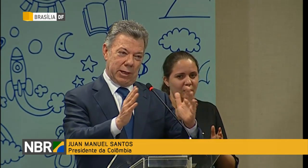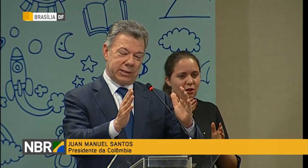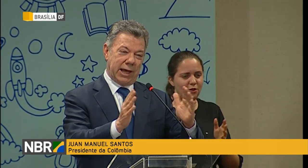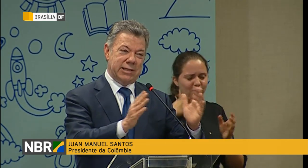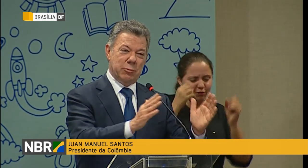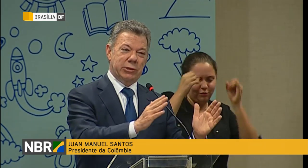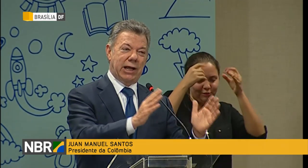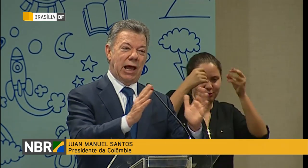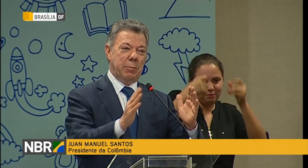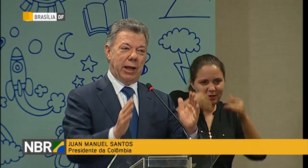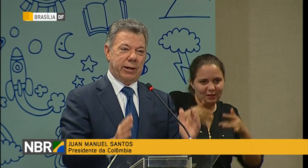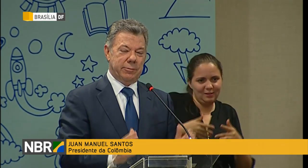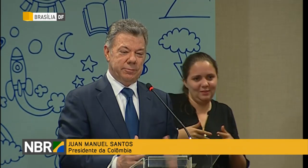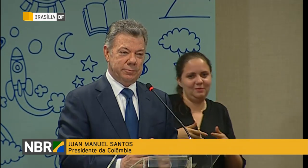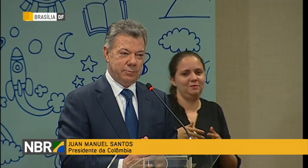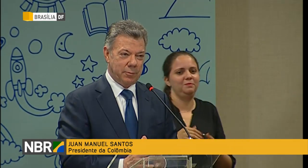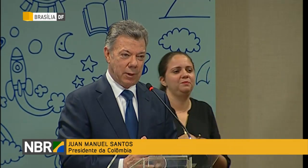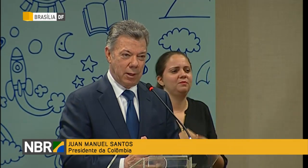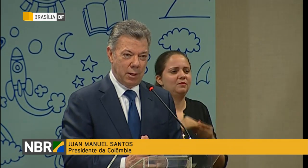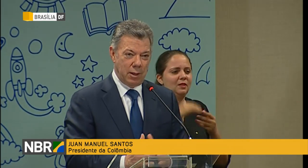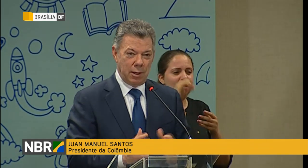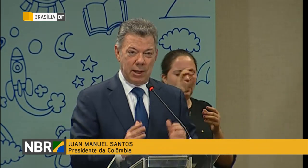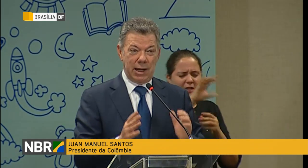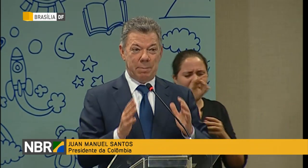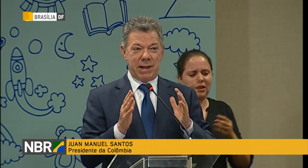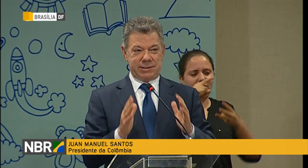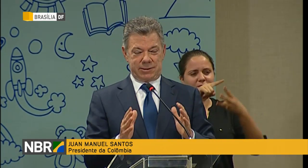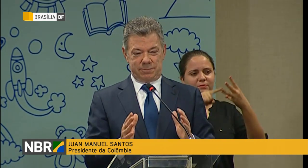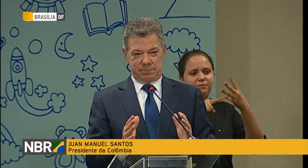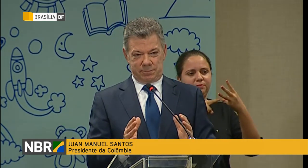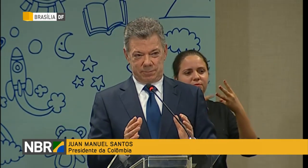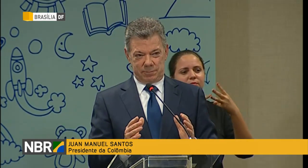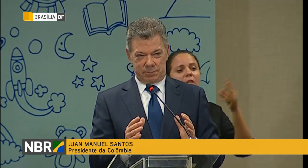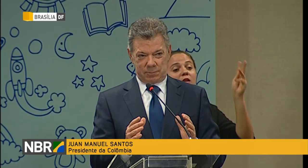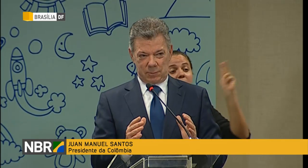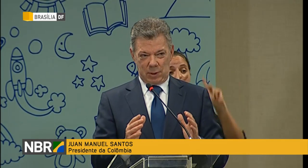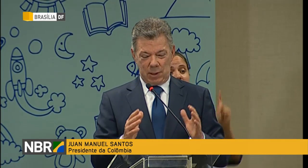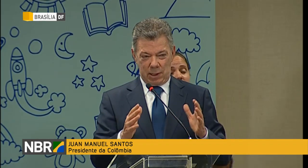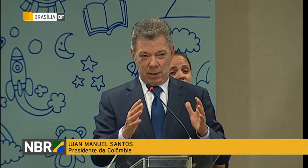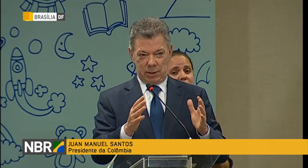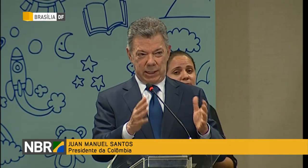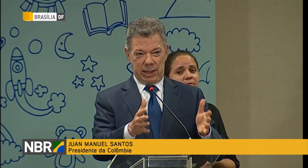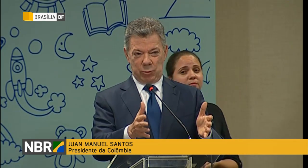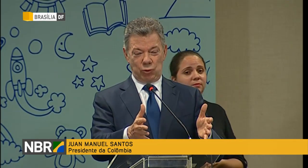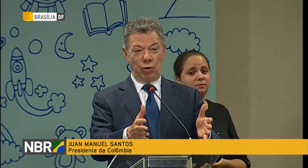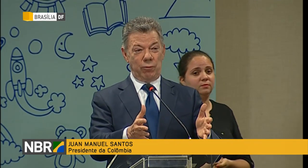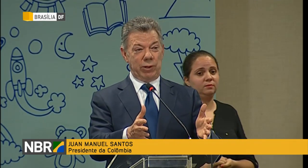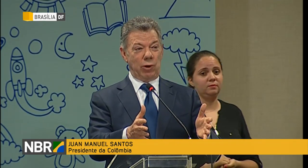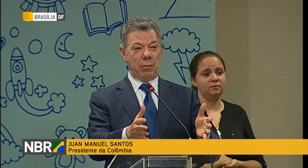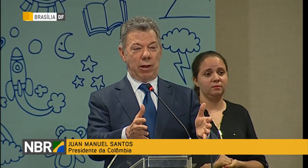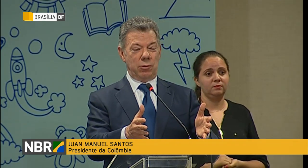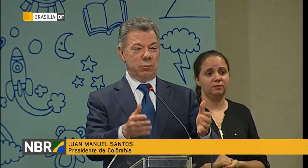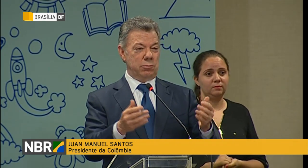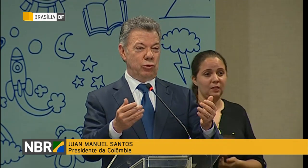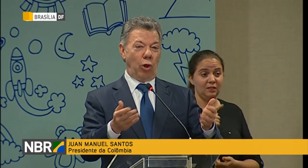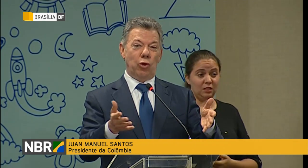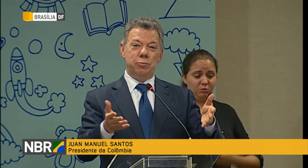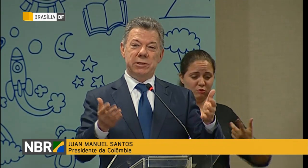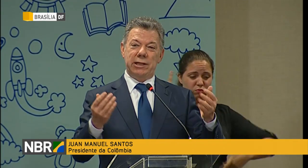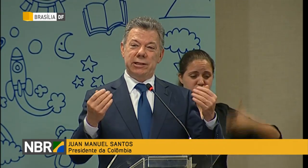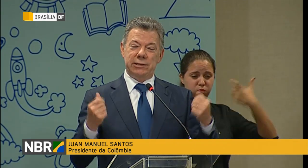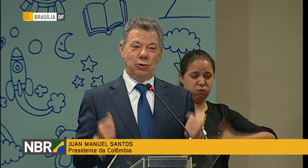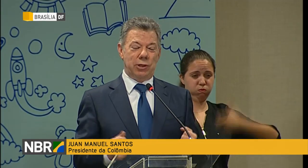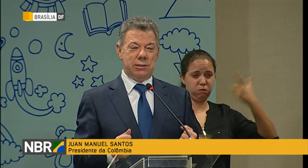Brevemente, eu gostaria de descrever o que fizemos em cada ponto, em cada pilar. A paz. Nós tínhamos um